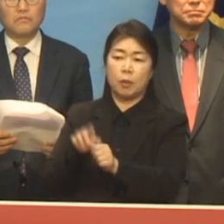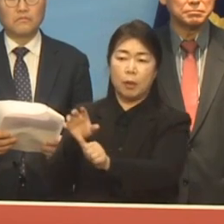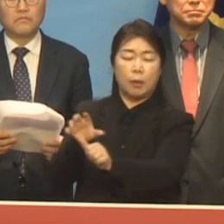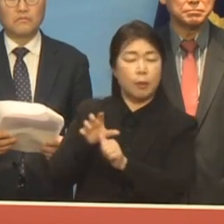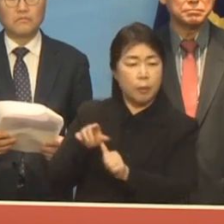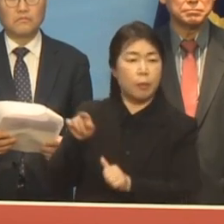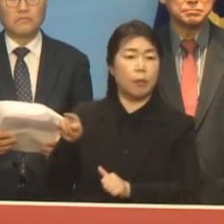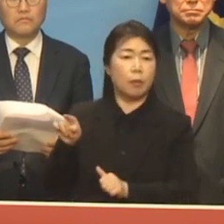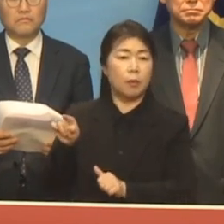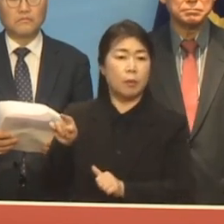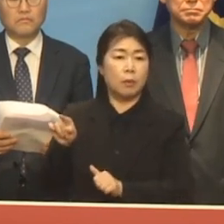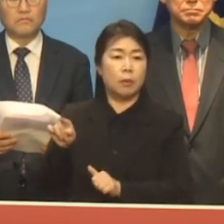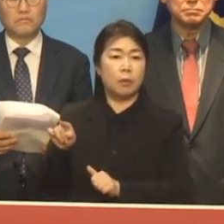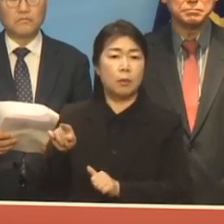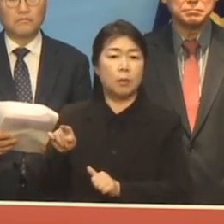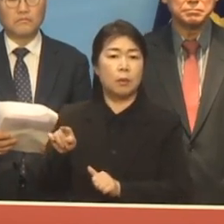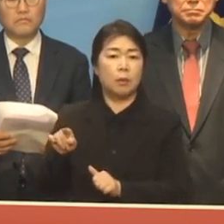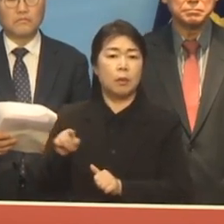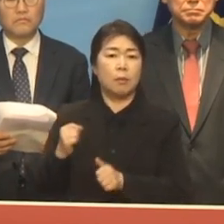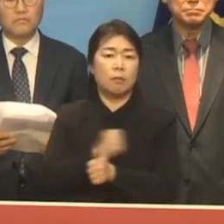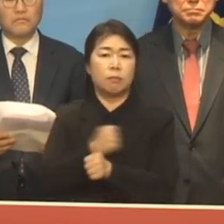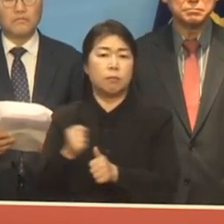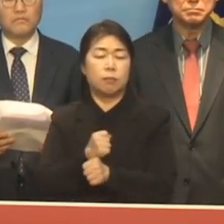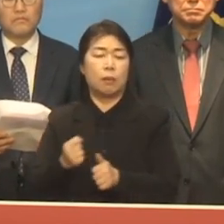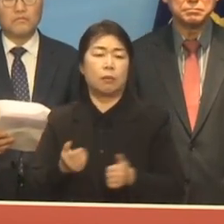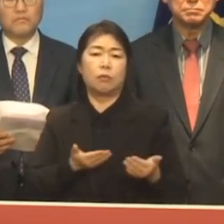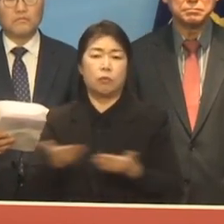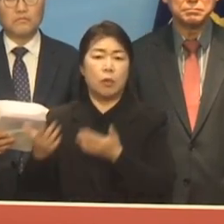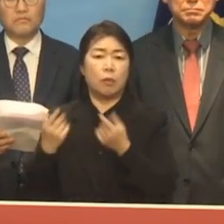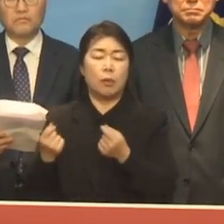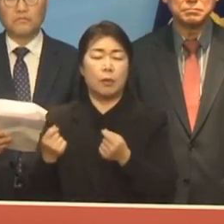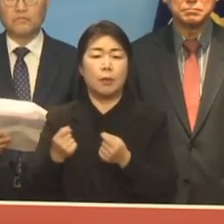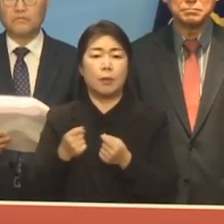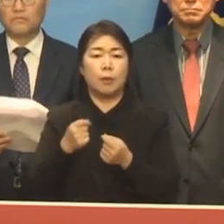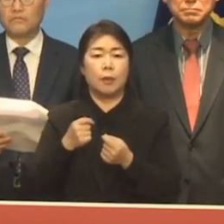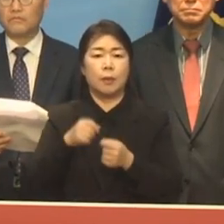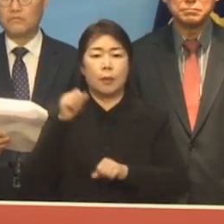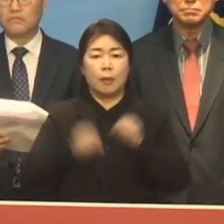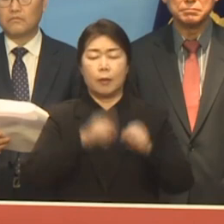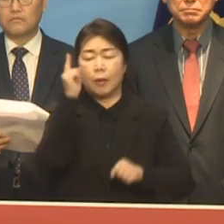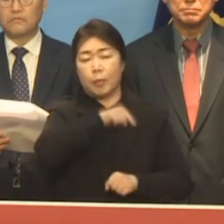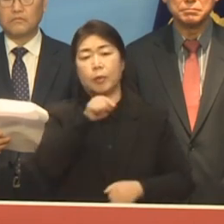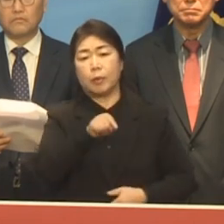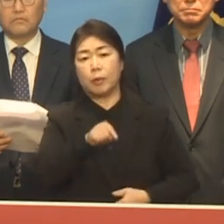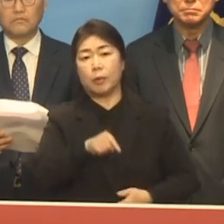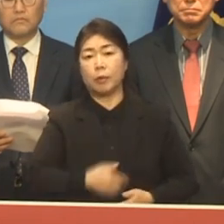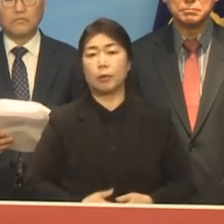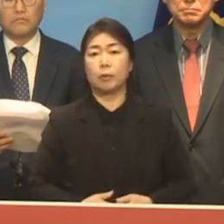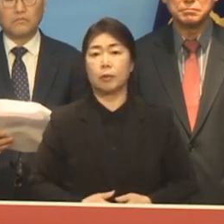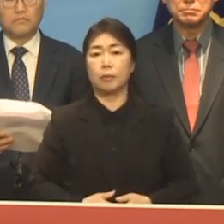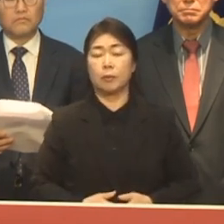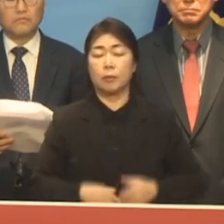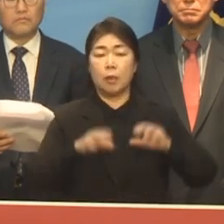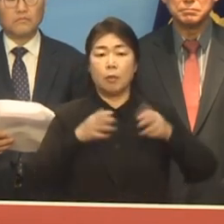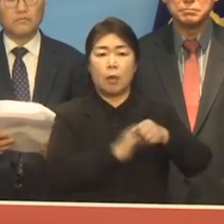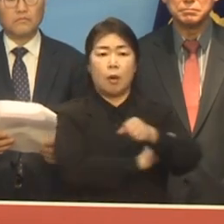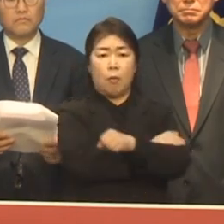수단으로 무참히 찌팔 뿐 악행을 저지른 것이며 국가